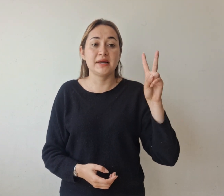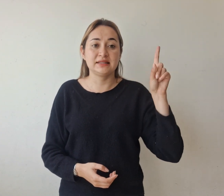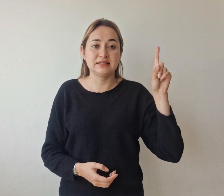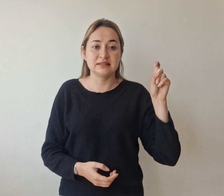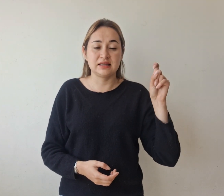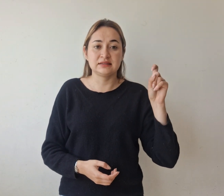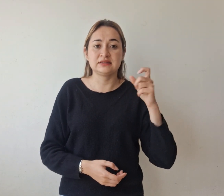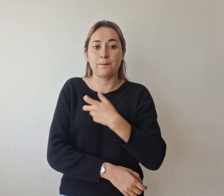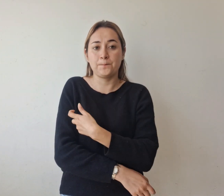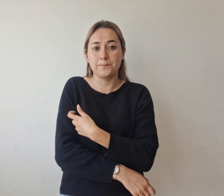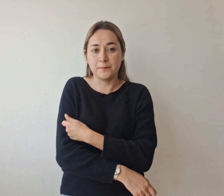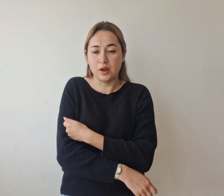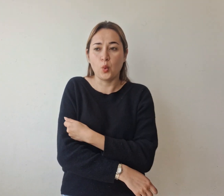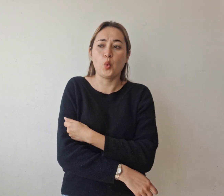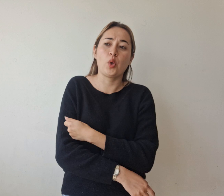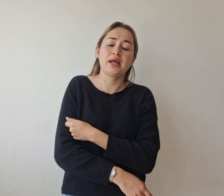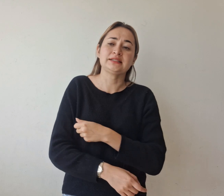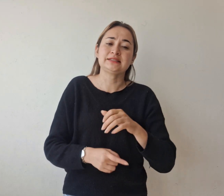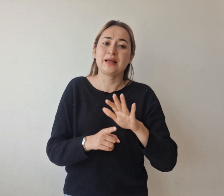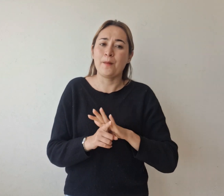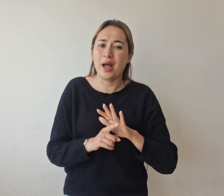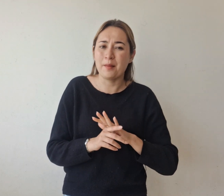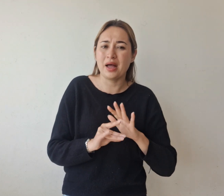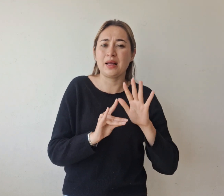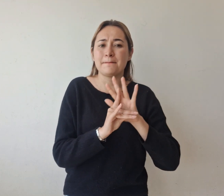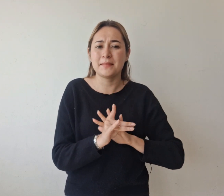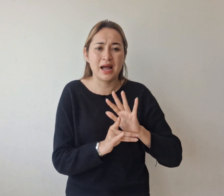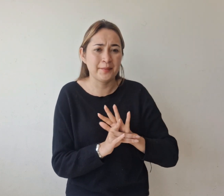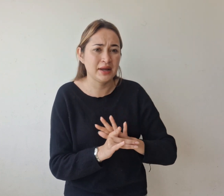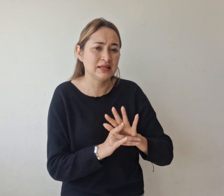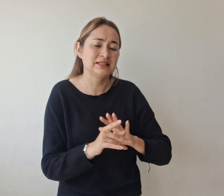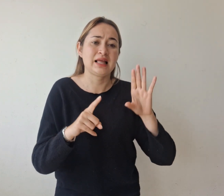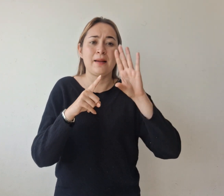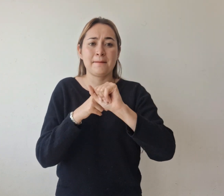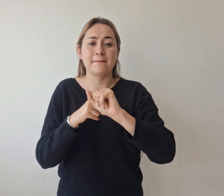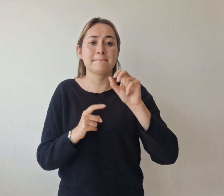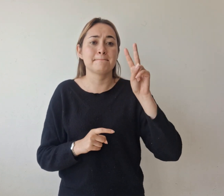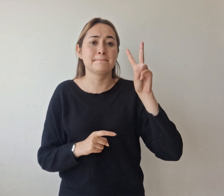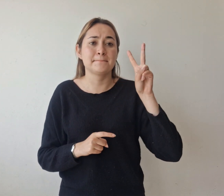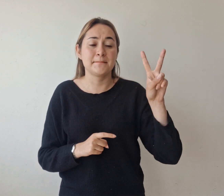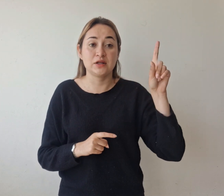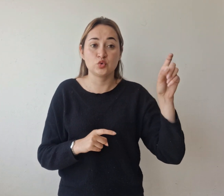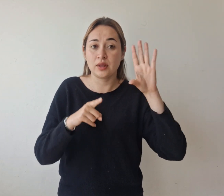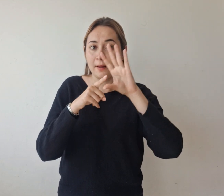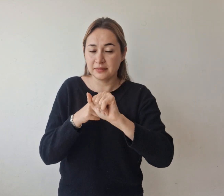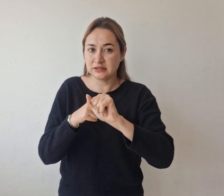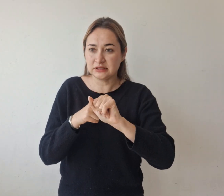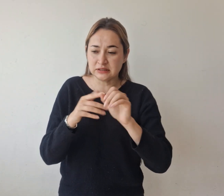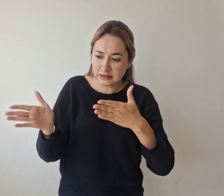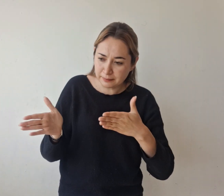desparasitaciones 21 consultas médicas veterinarias 77